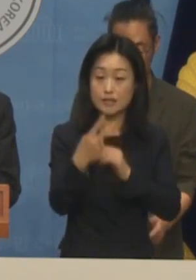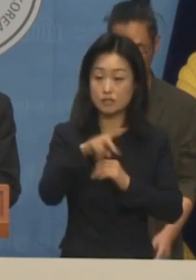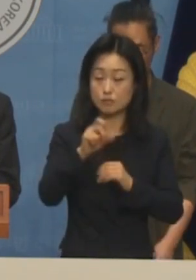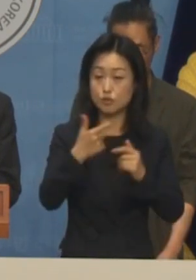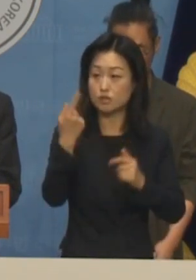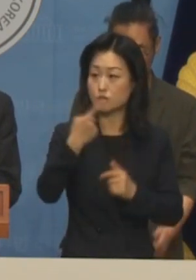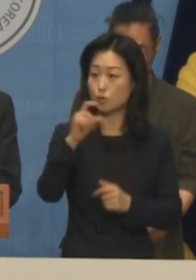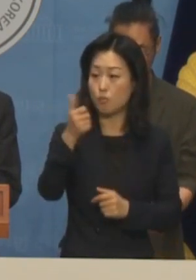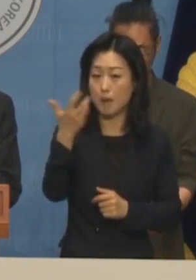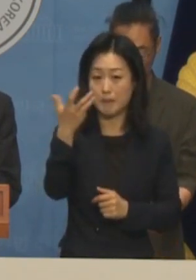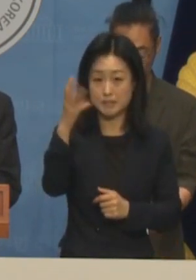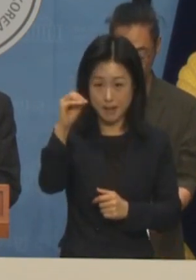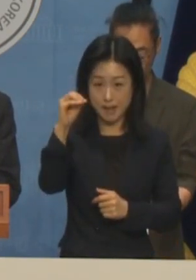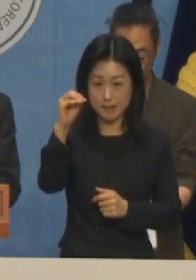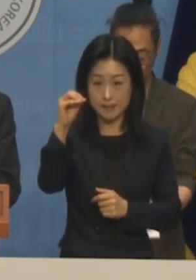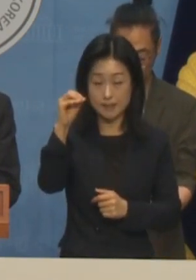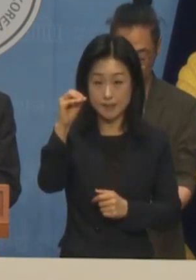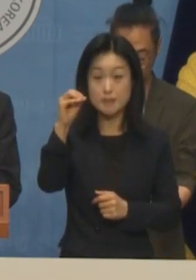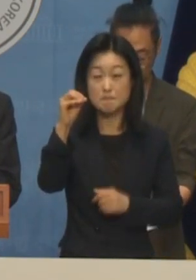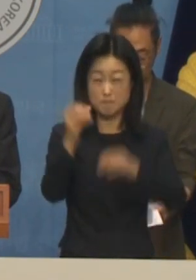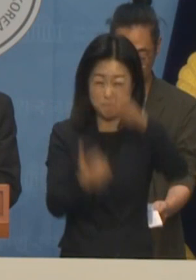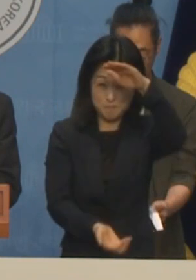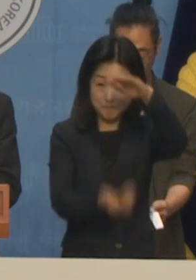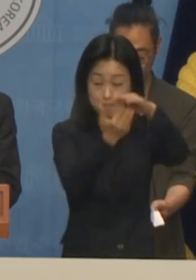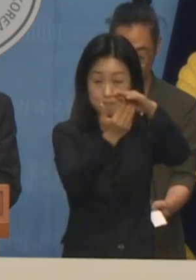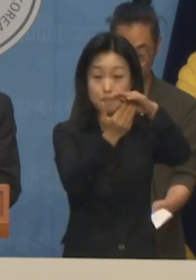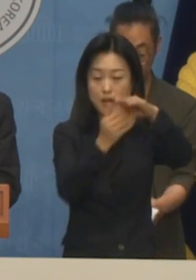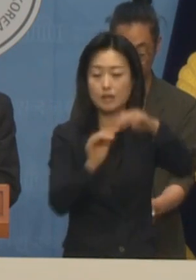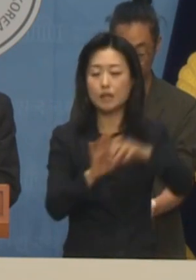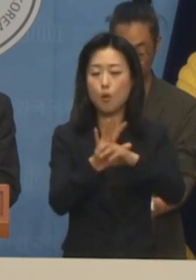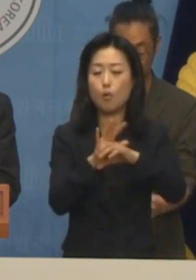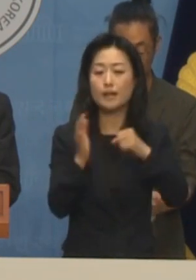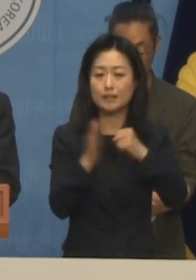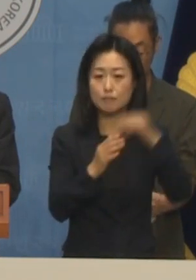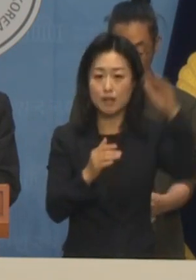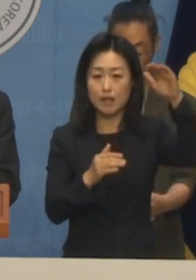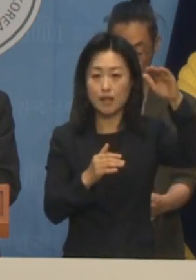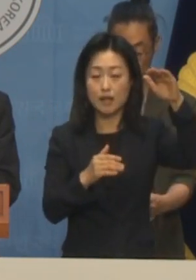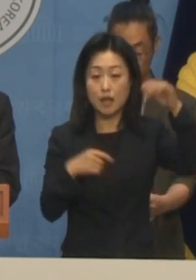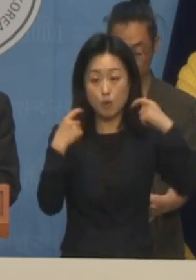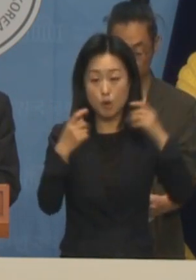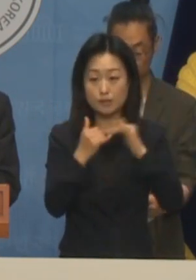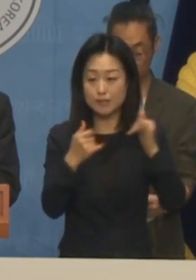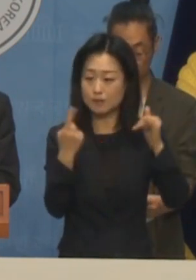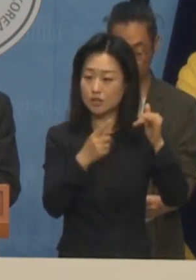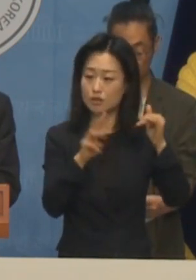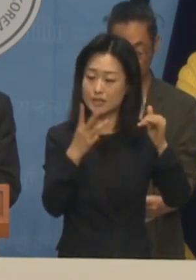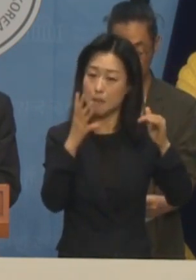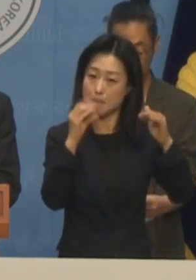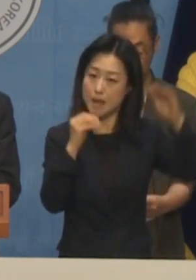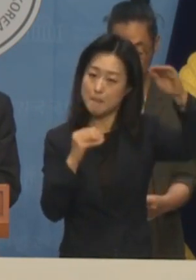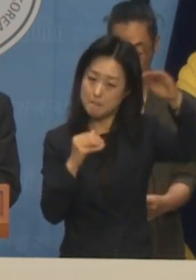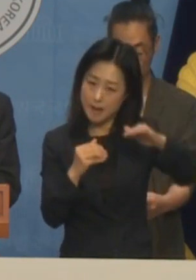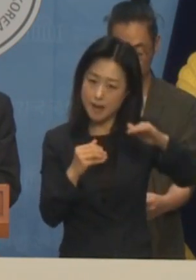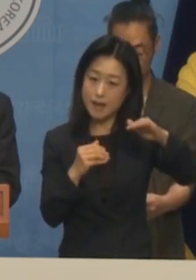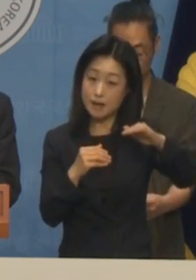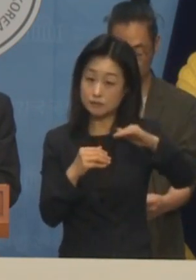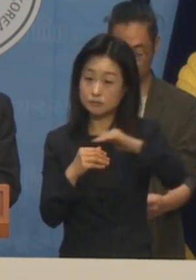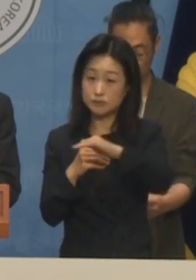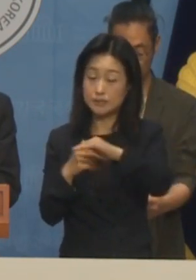명, 고점을 기록한 이후 코로나 팬데믹 이후에도 1,300만 명대에 머물고